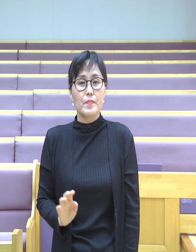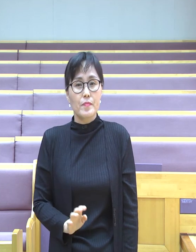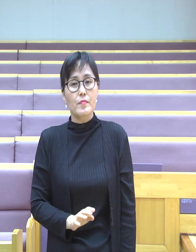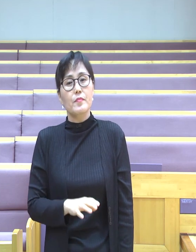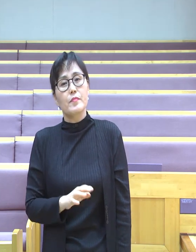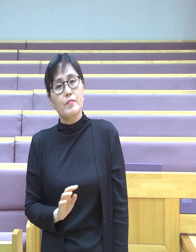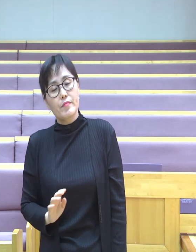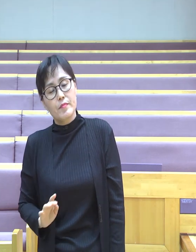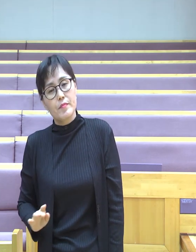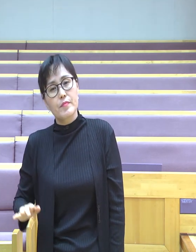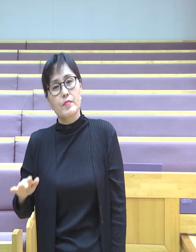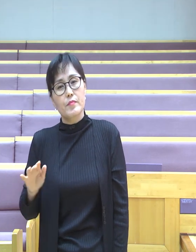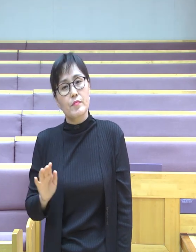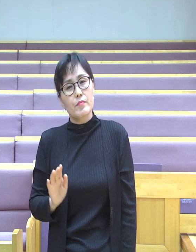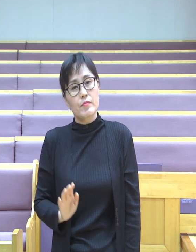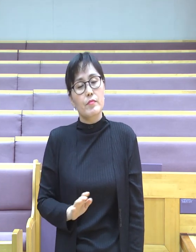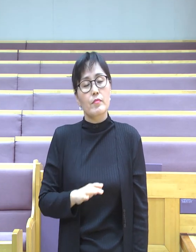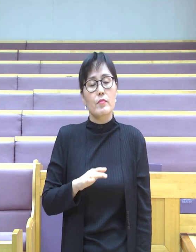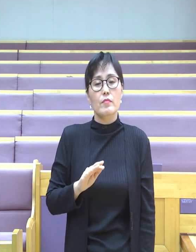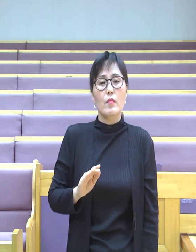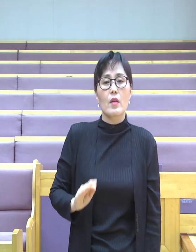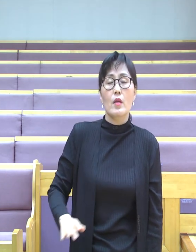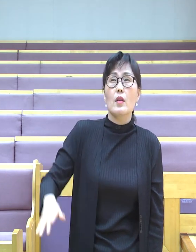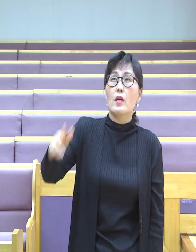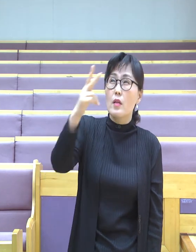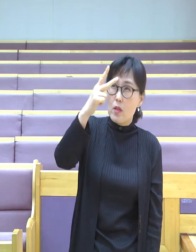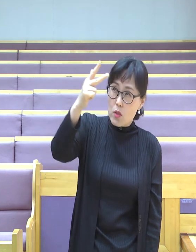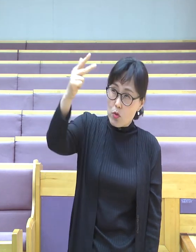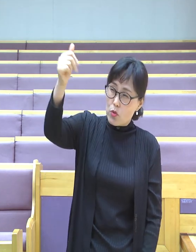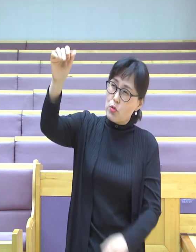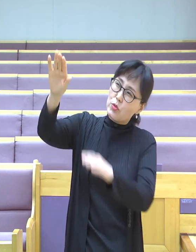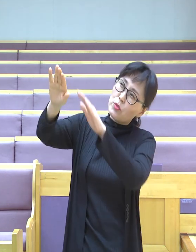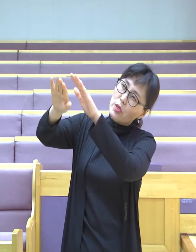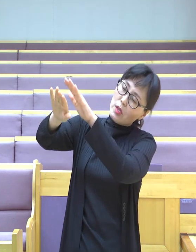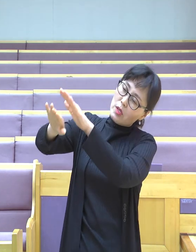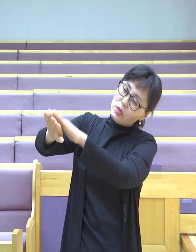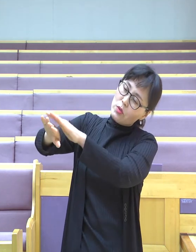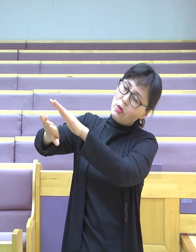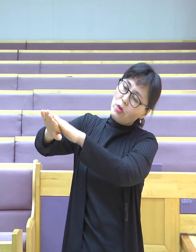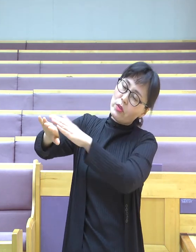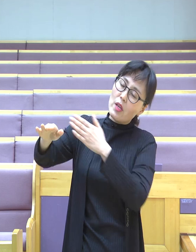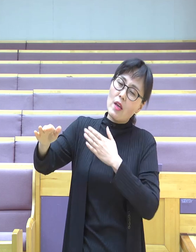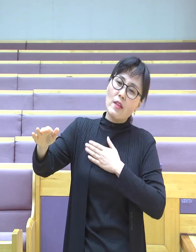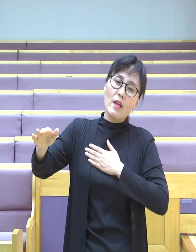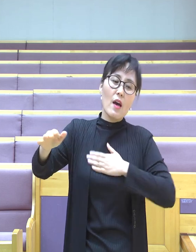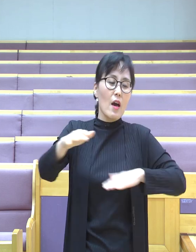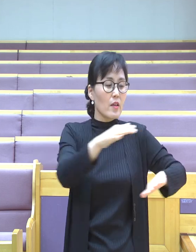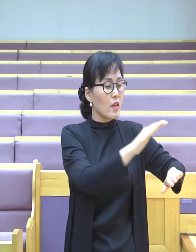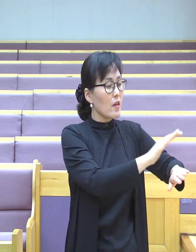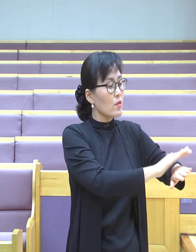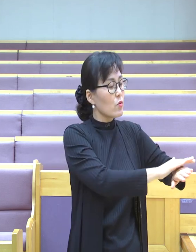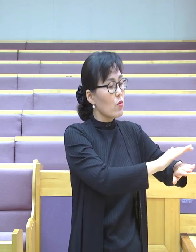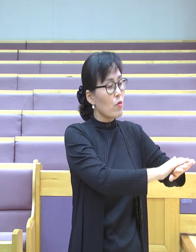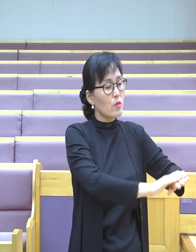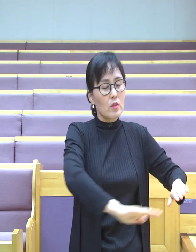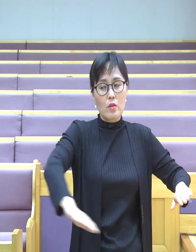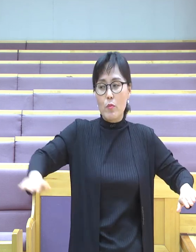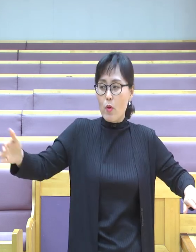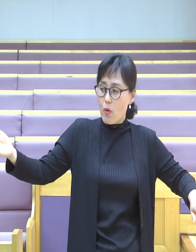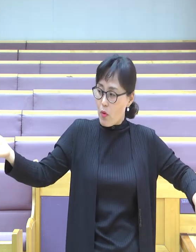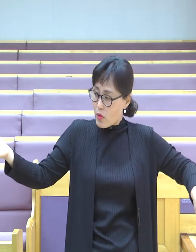것이라. 주의 손에 나의 손을 포개고 주의 손에 나의